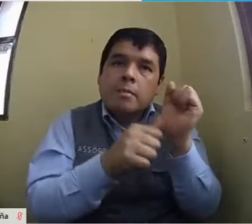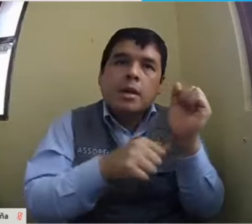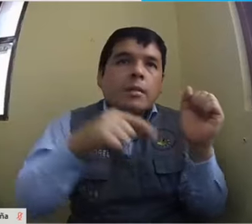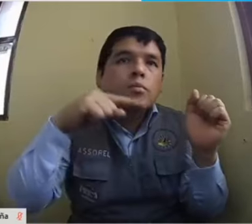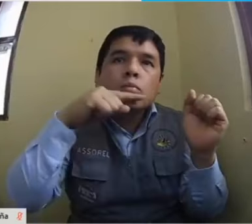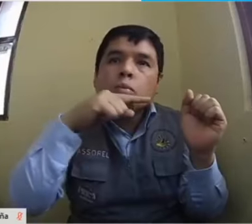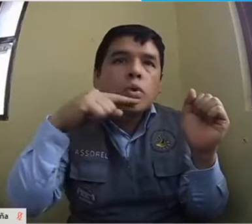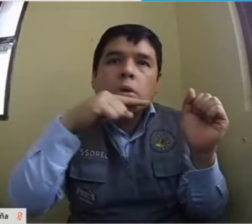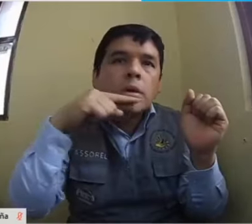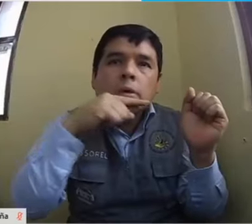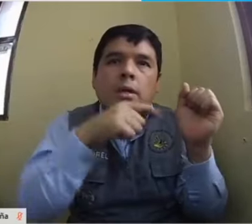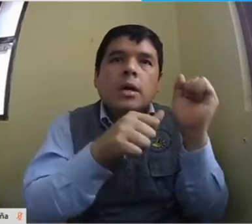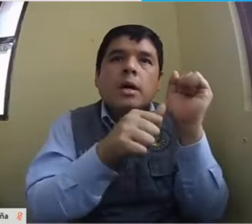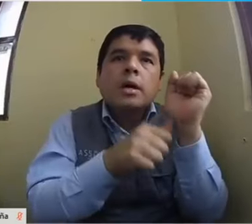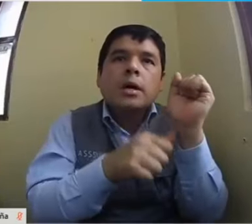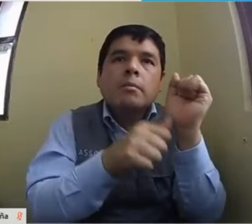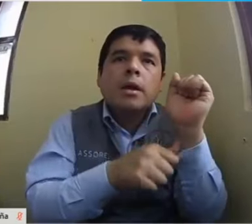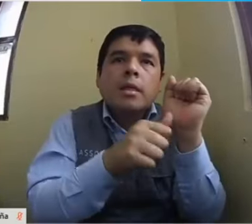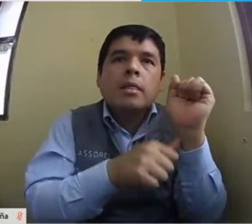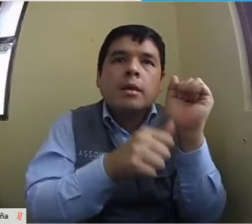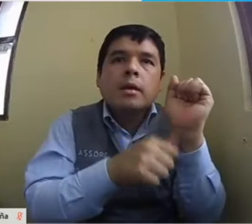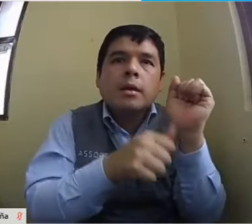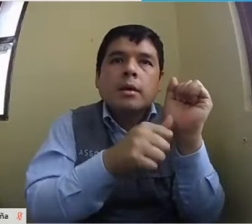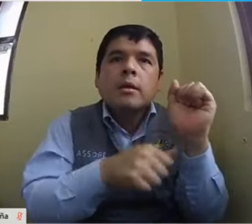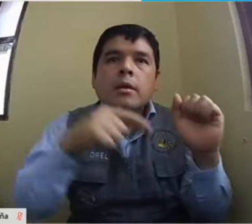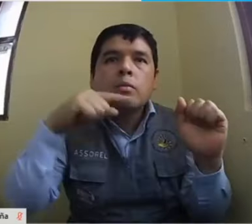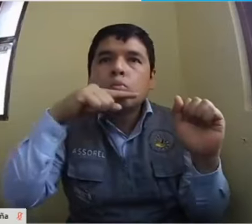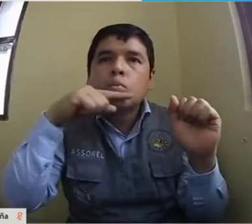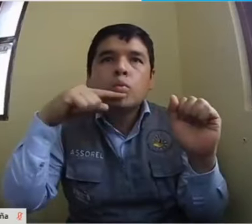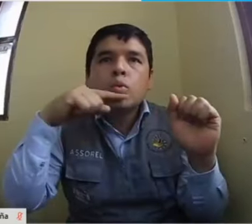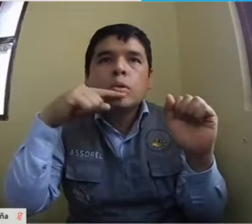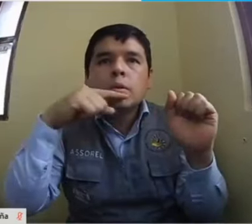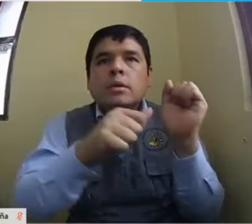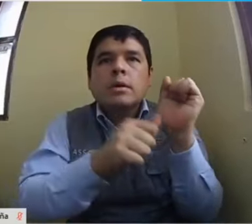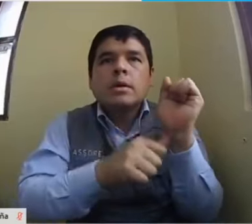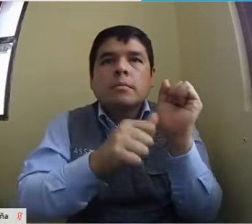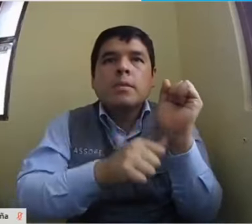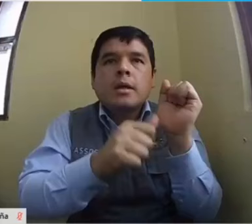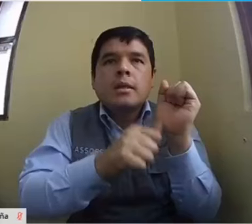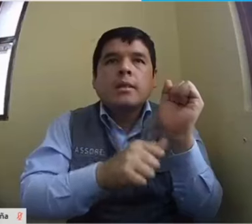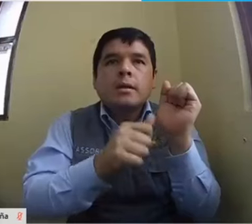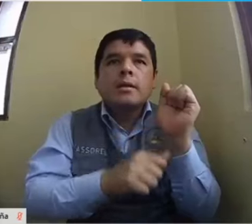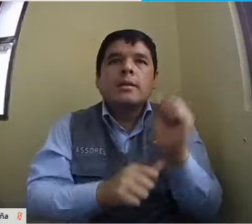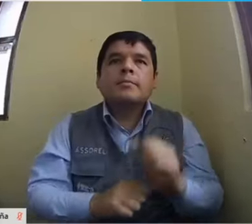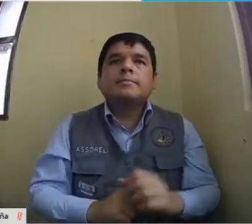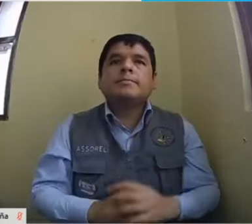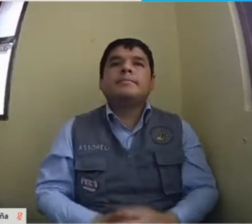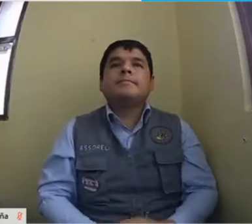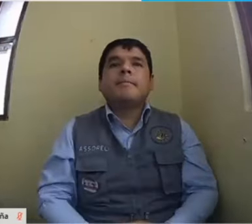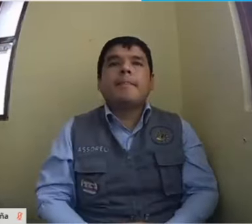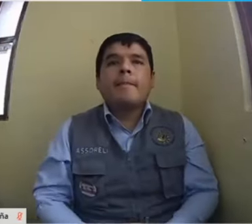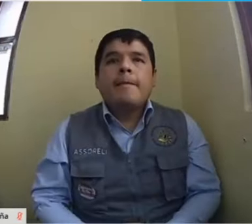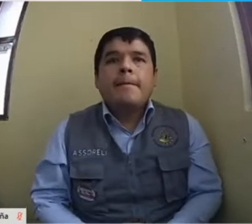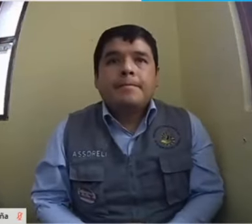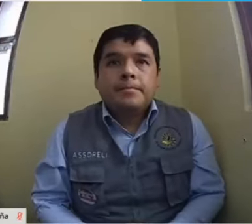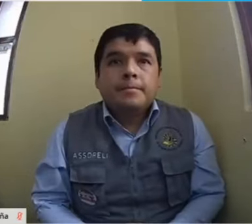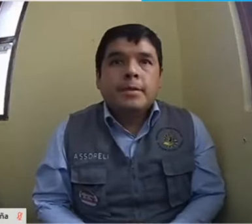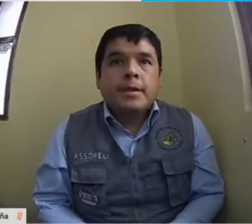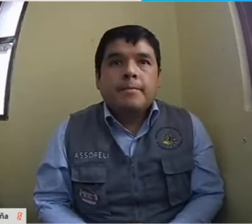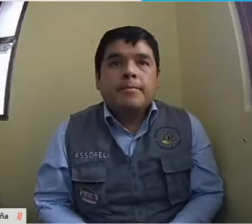De arriba abajo, chico. Esa es hermana, hermana. Mujer y el pulgar en otra